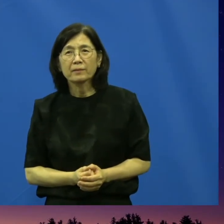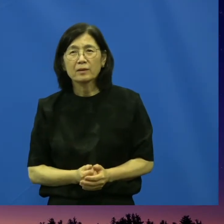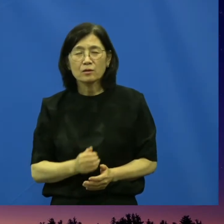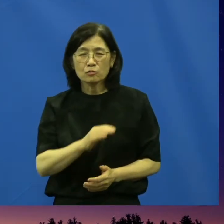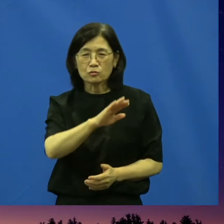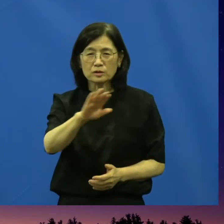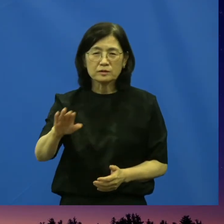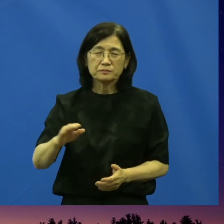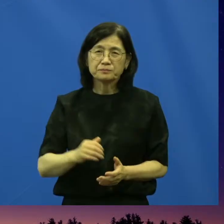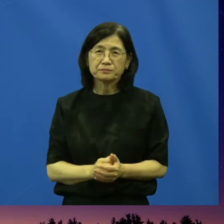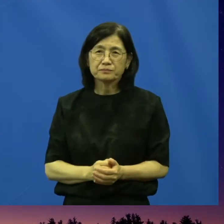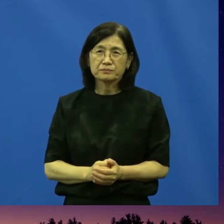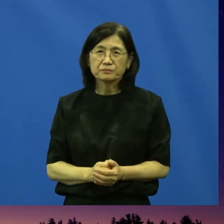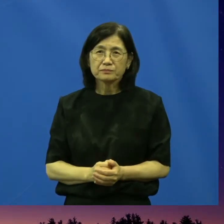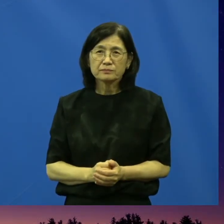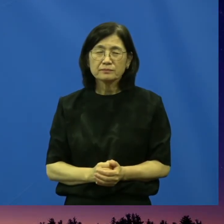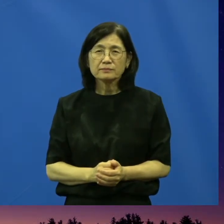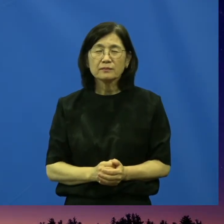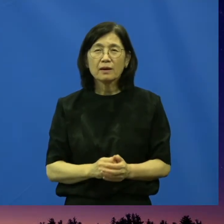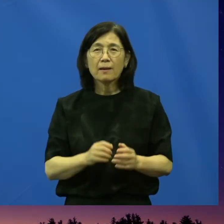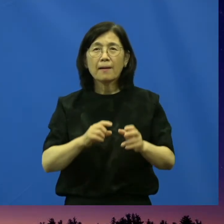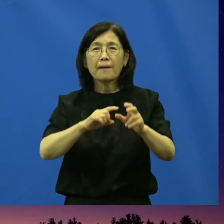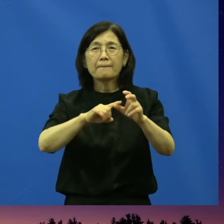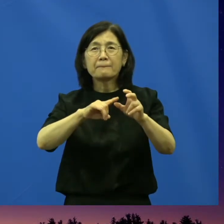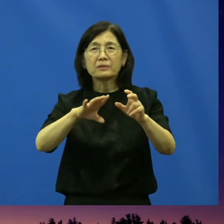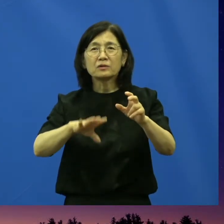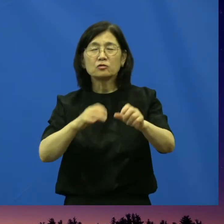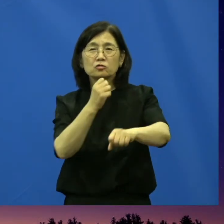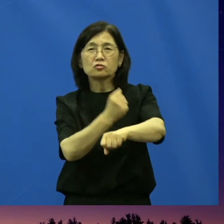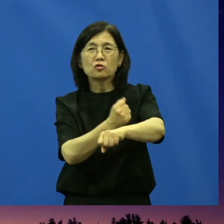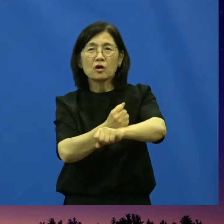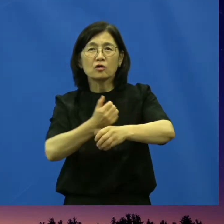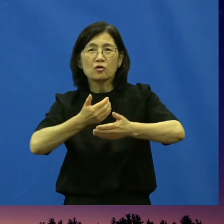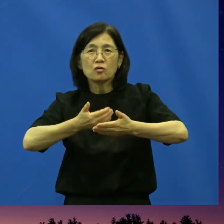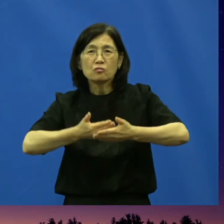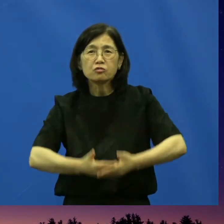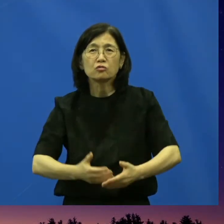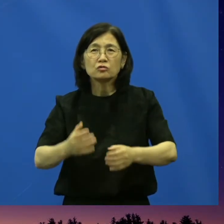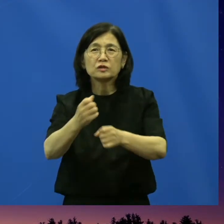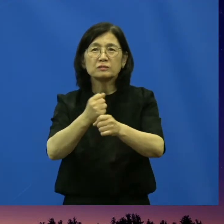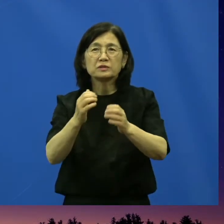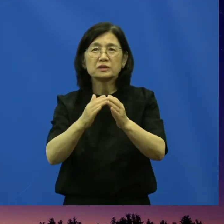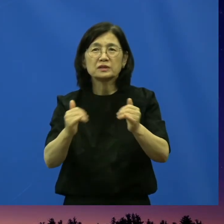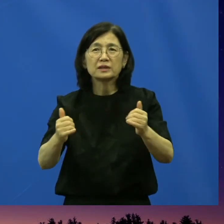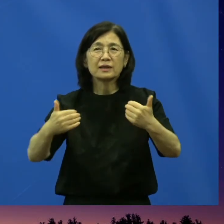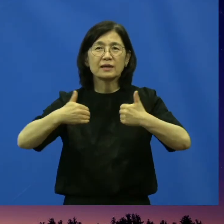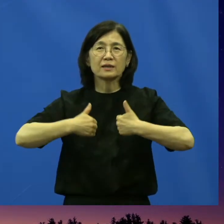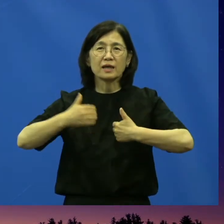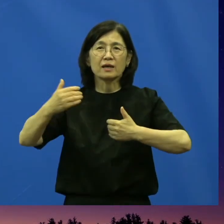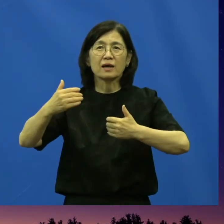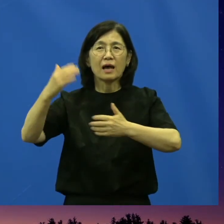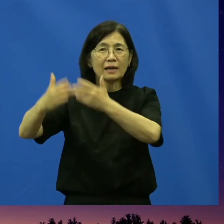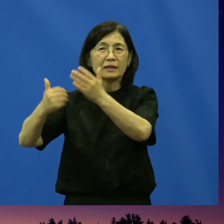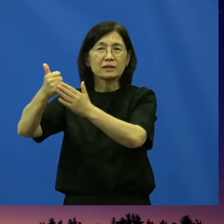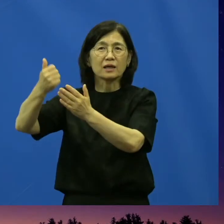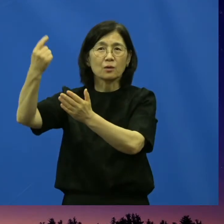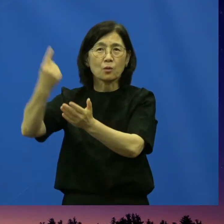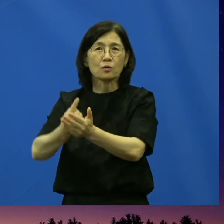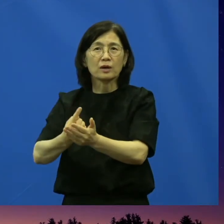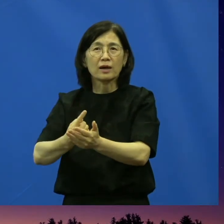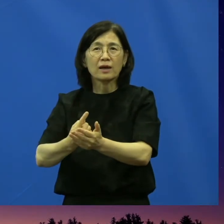분에게만 기대하는데 마태복음 11장 28절에 보면 수고하고 무거운 짐진 자들 다 내게로 오라 내가 너희를 쉬게 하리라.